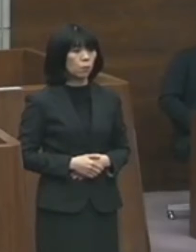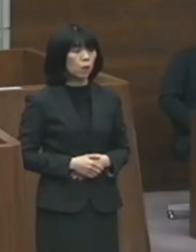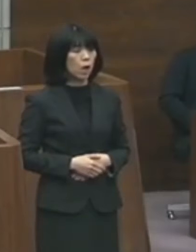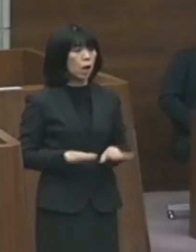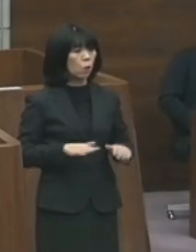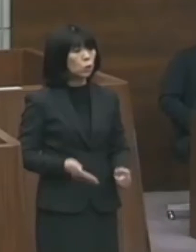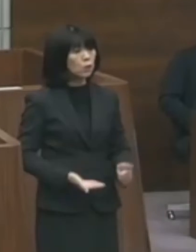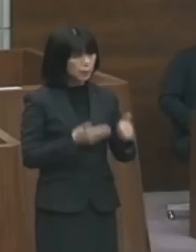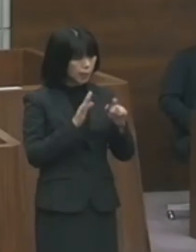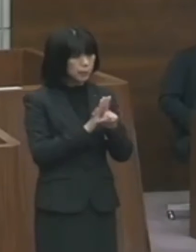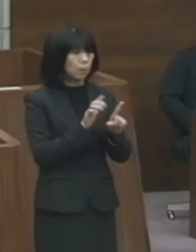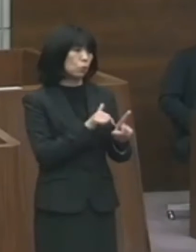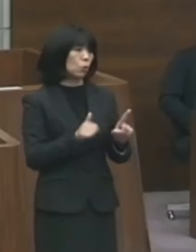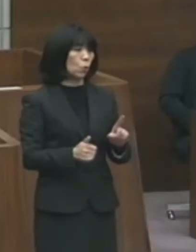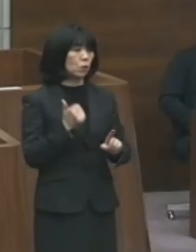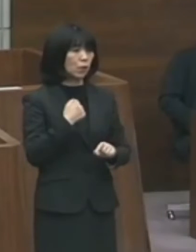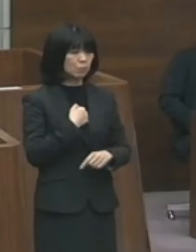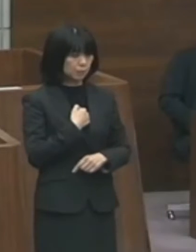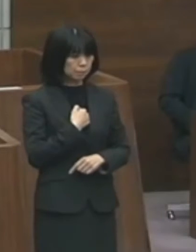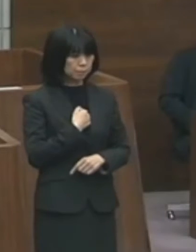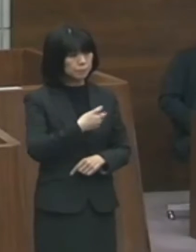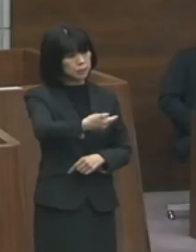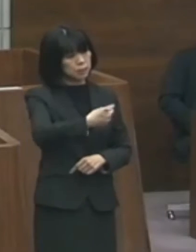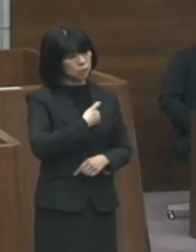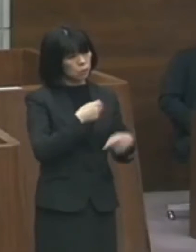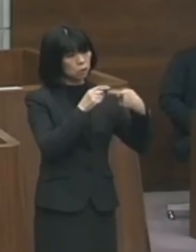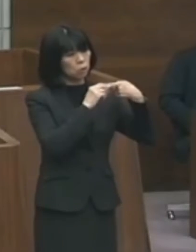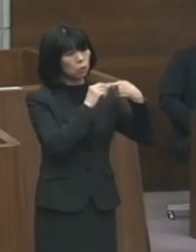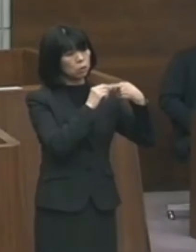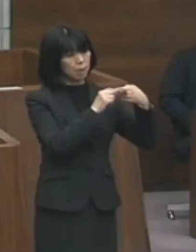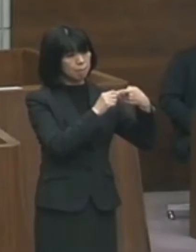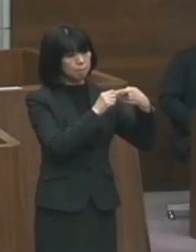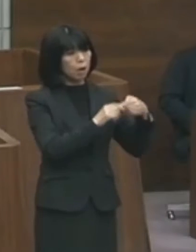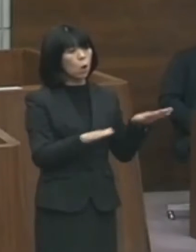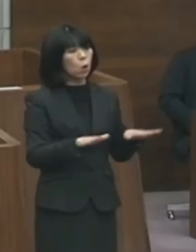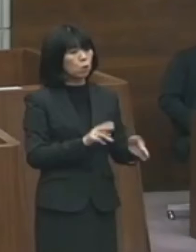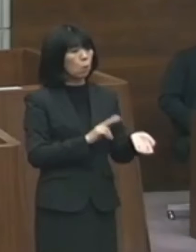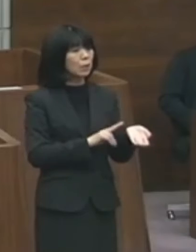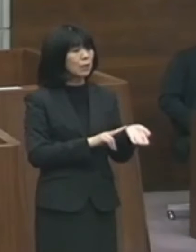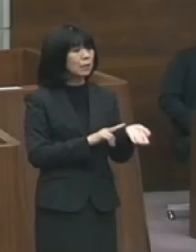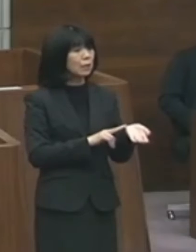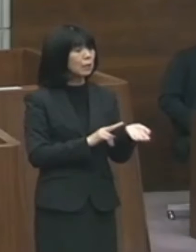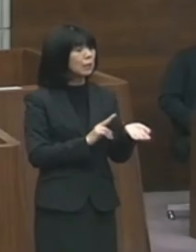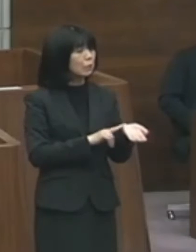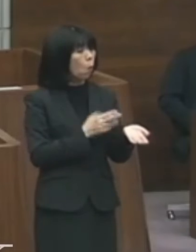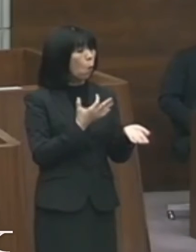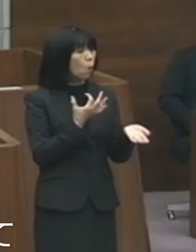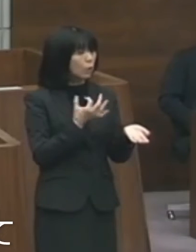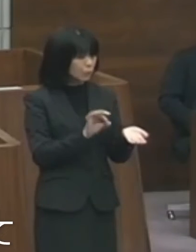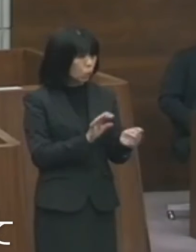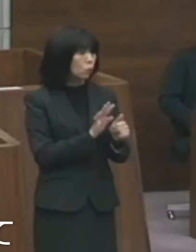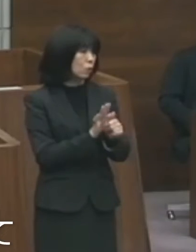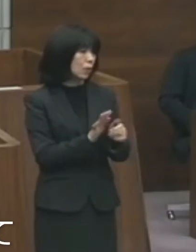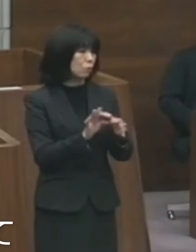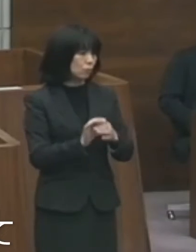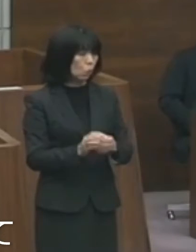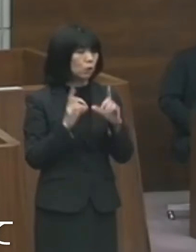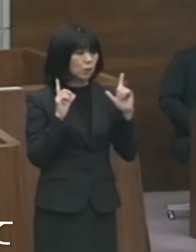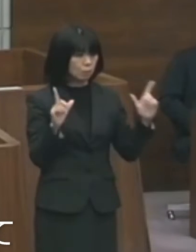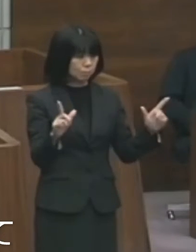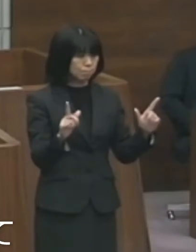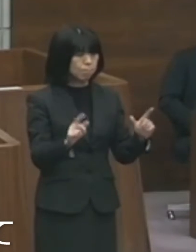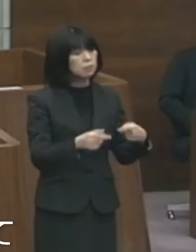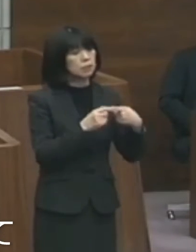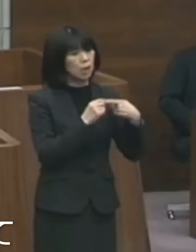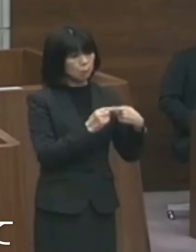子育て支援部長でございます。ご質問1項目目、子ども医療費助成についてお答えいたします。1点目